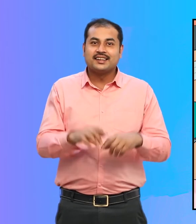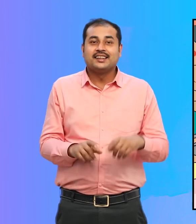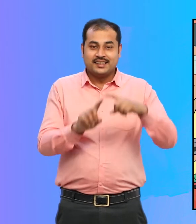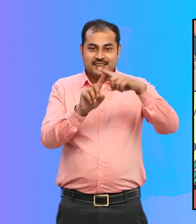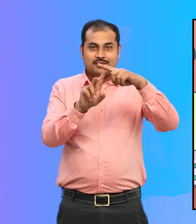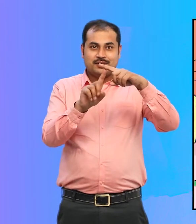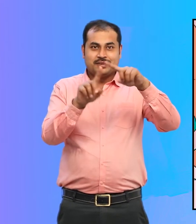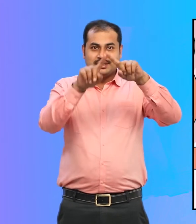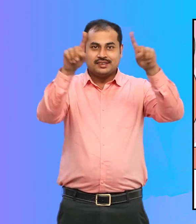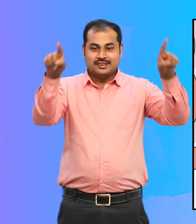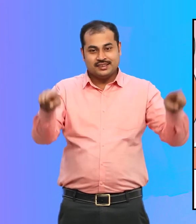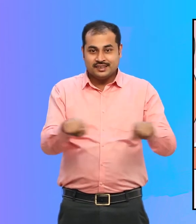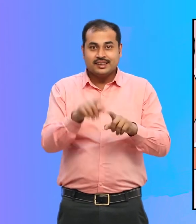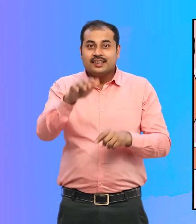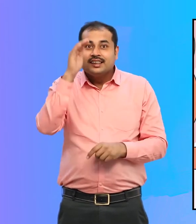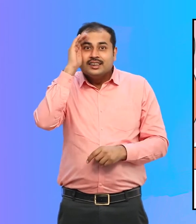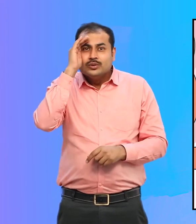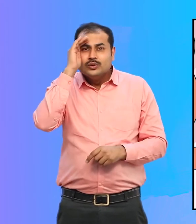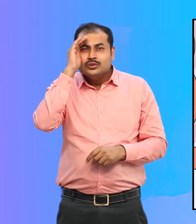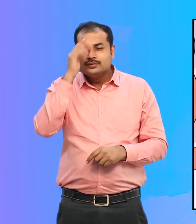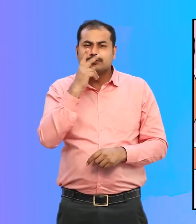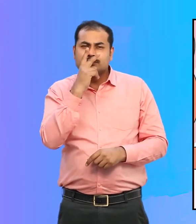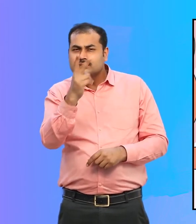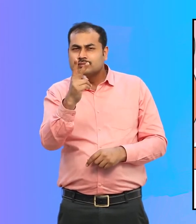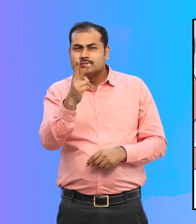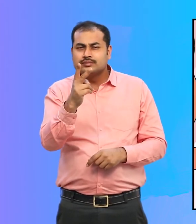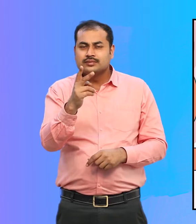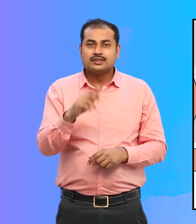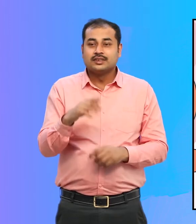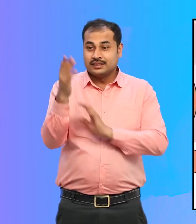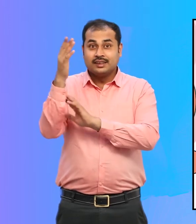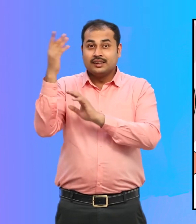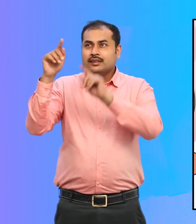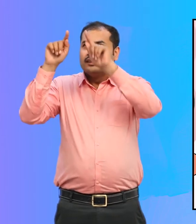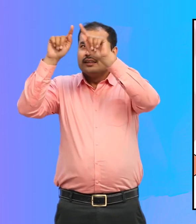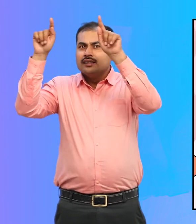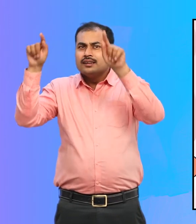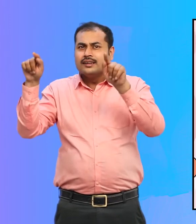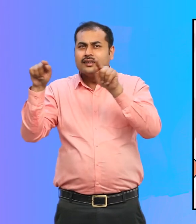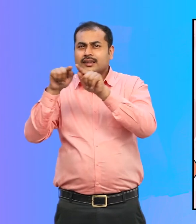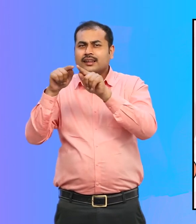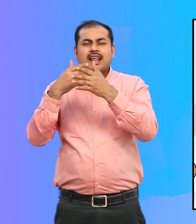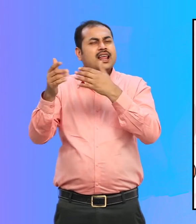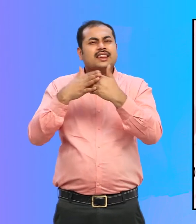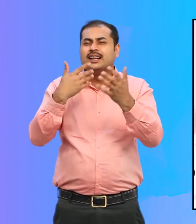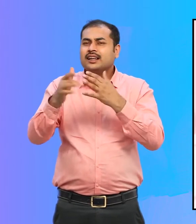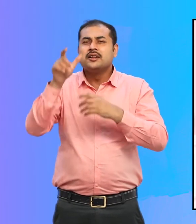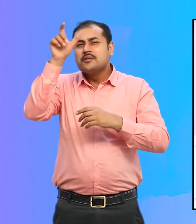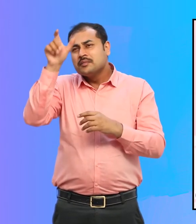टीवी पर समाचारों के समय तुमने देखा होगा कि छोटी सी खिड़की में कोई महिला या पुरुष